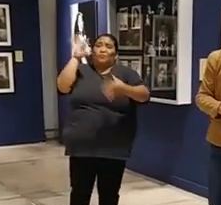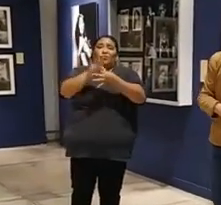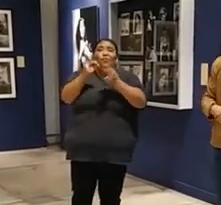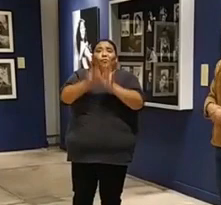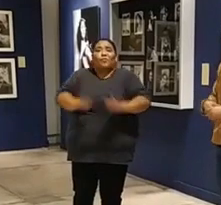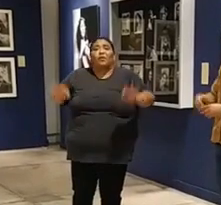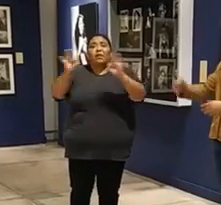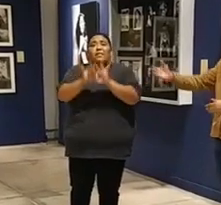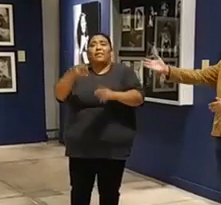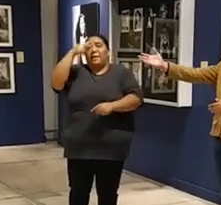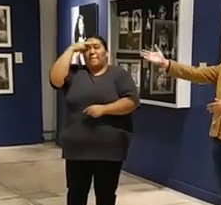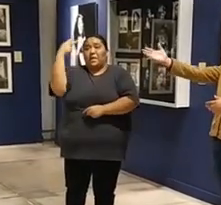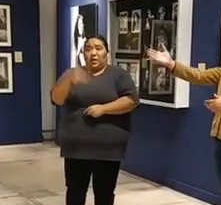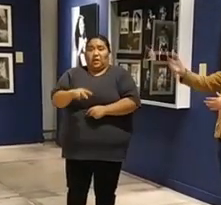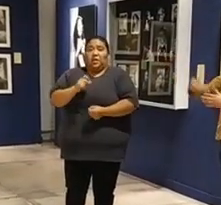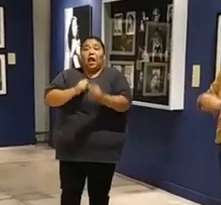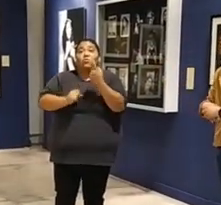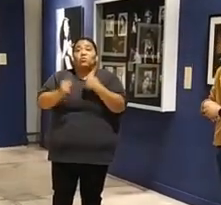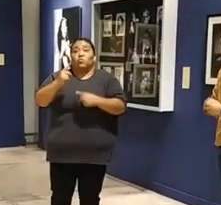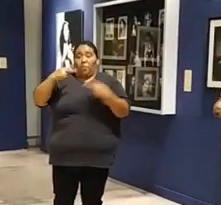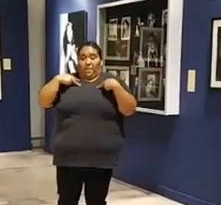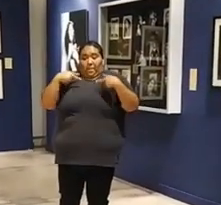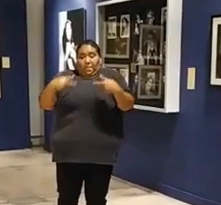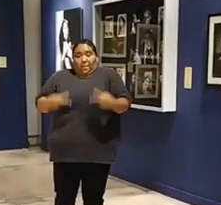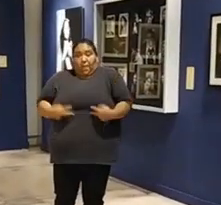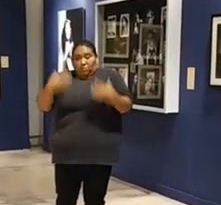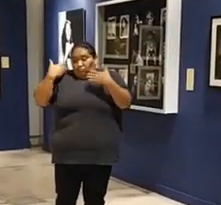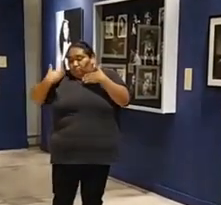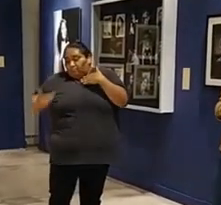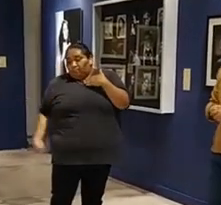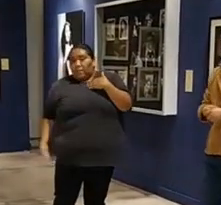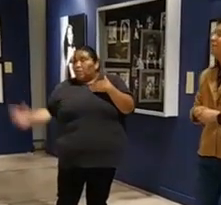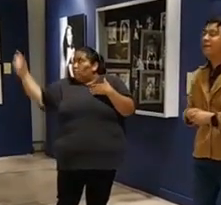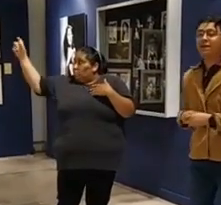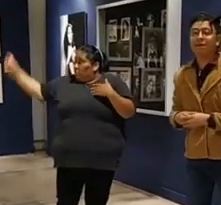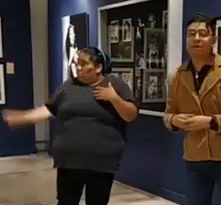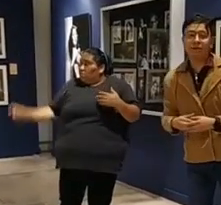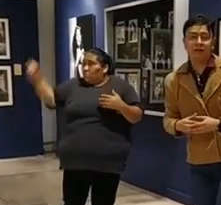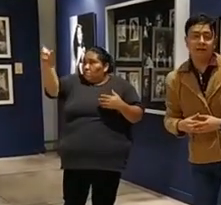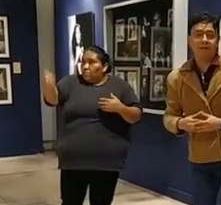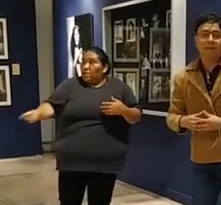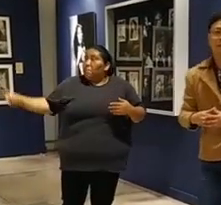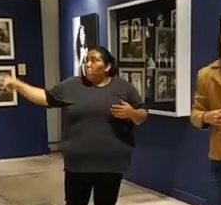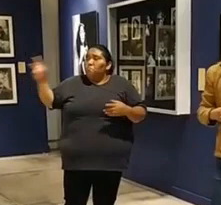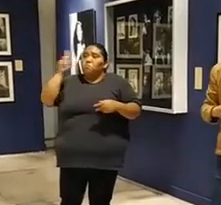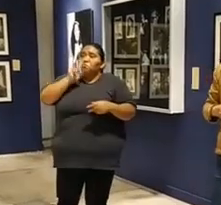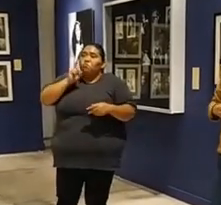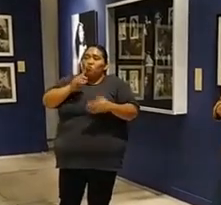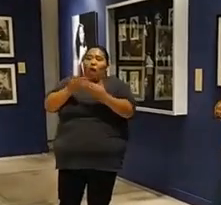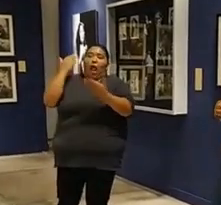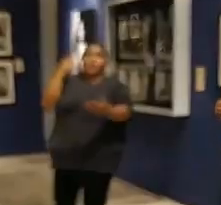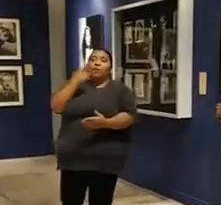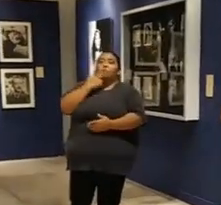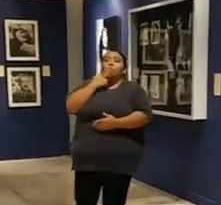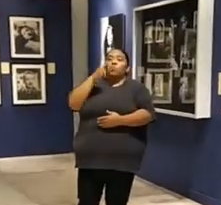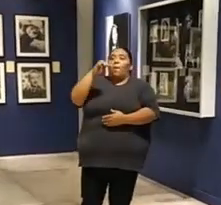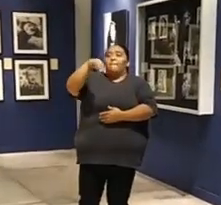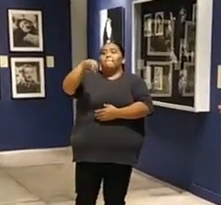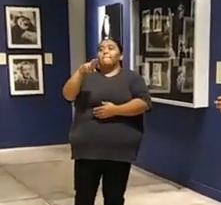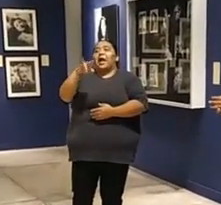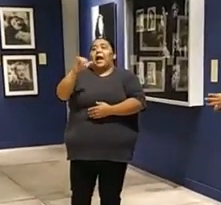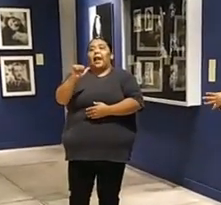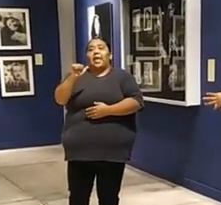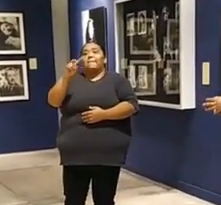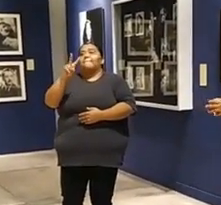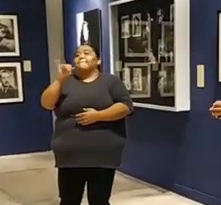este lado pueden ver un vestido que portó mi querida María Victoria, el cual lo tenemos aquí, original